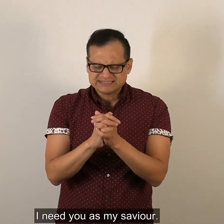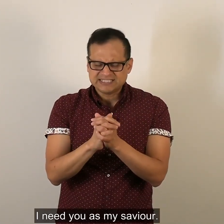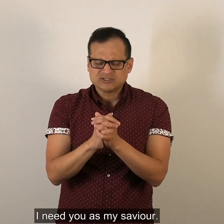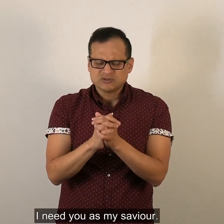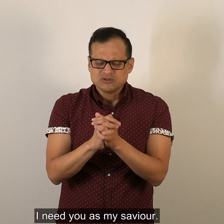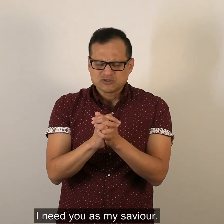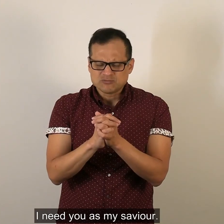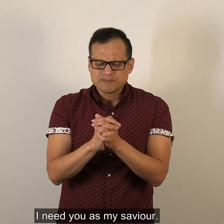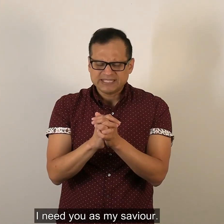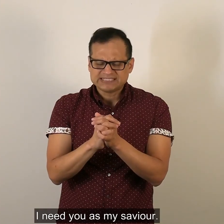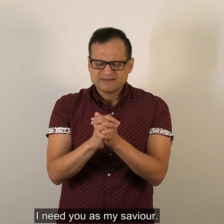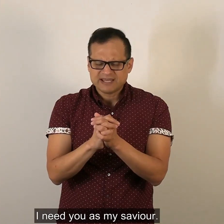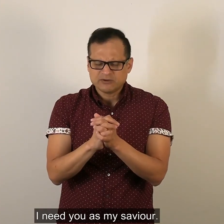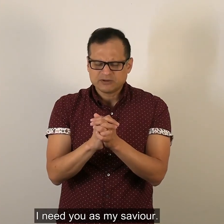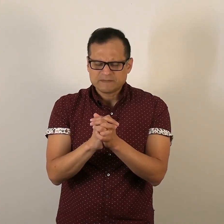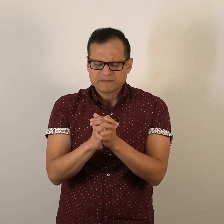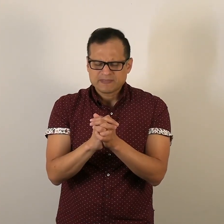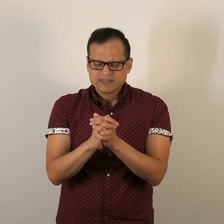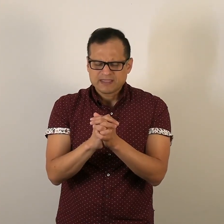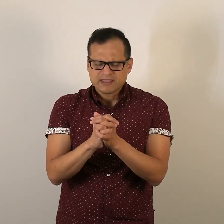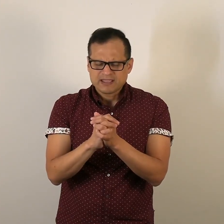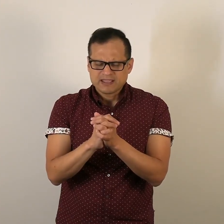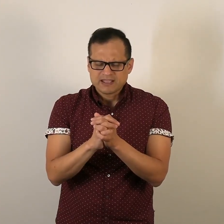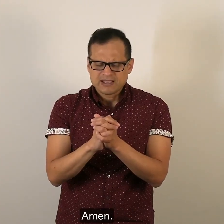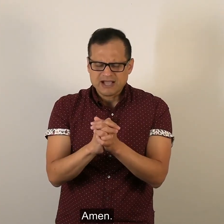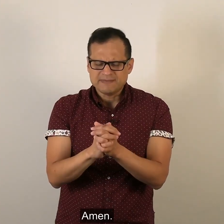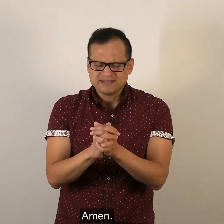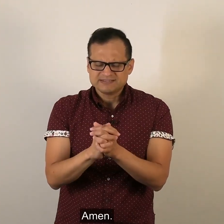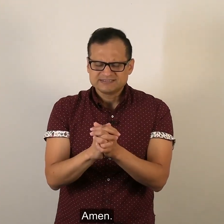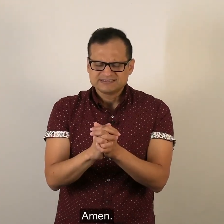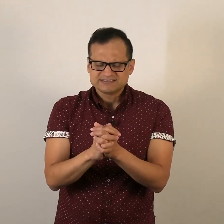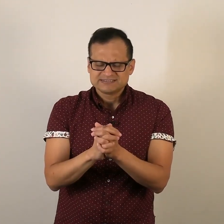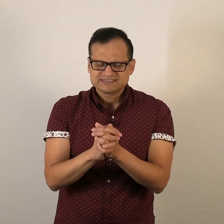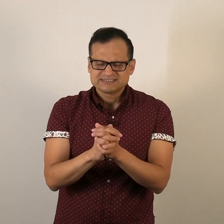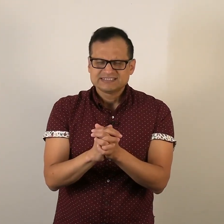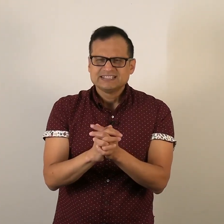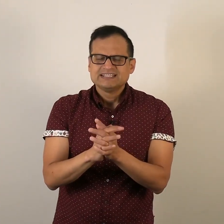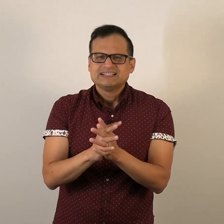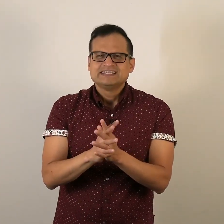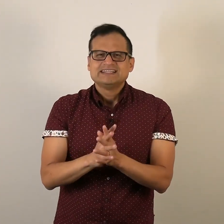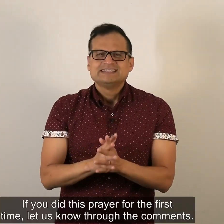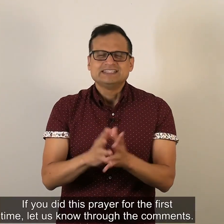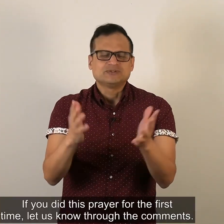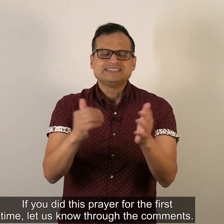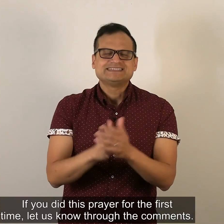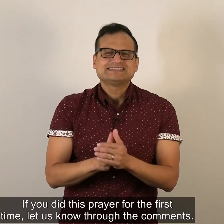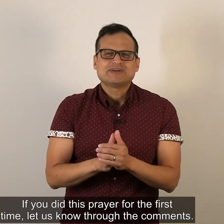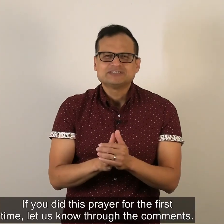necesito como mi Salvador. Amén. Si tú hiciste esta oración